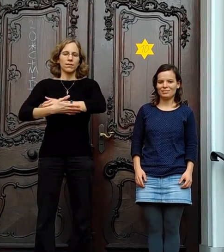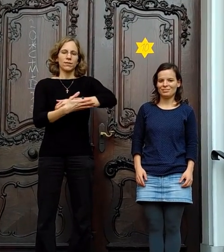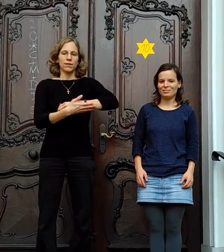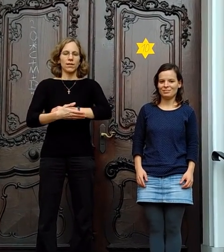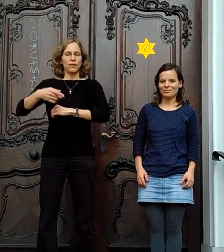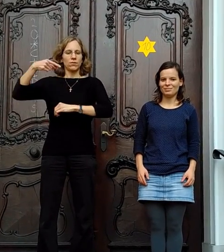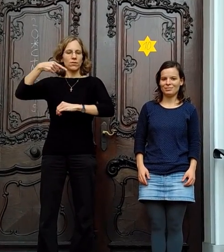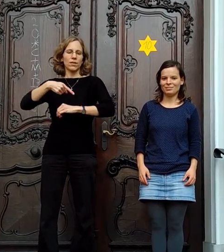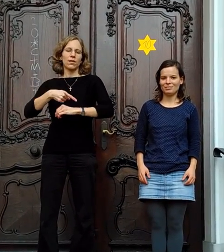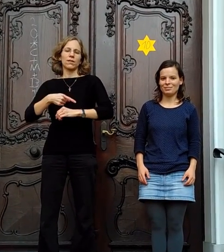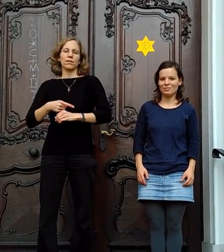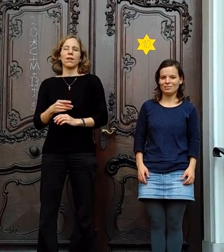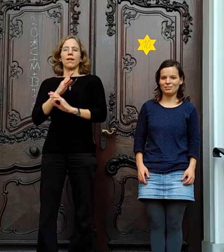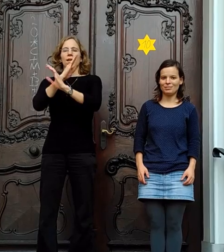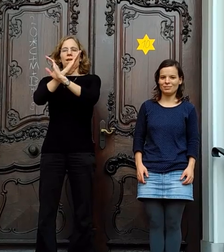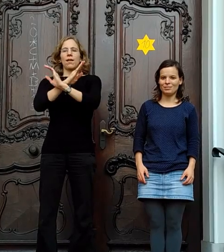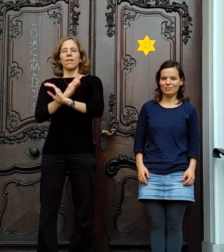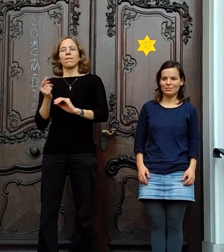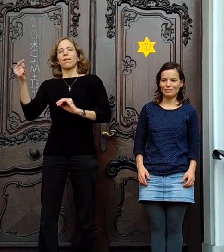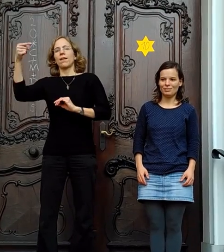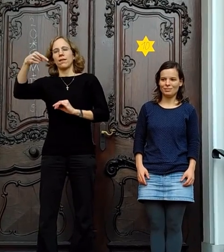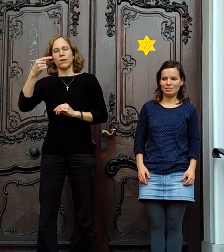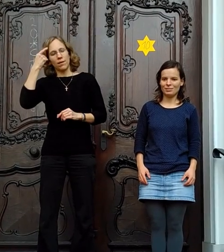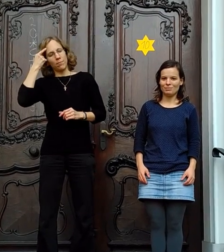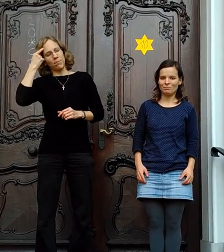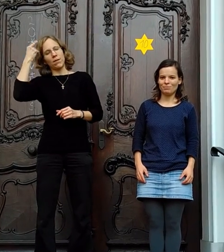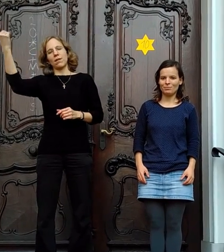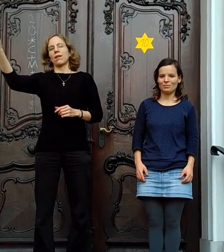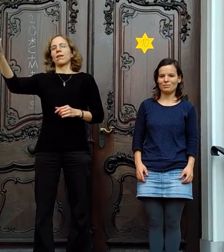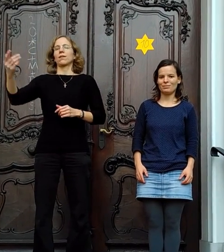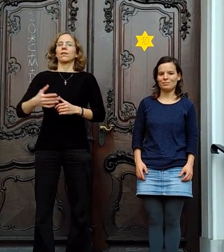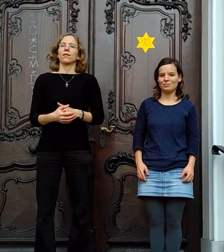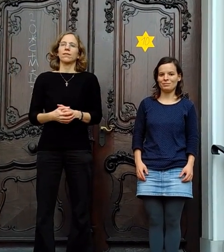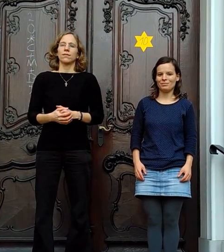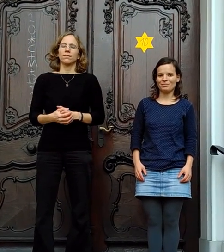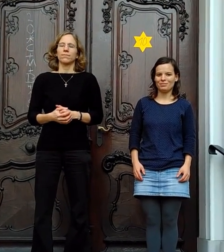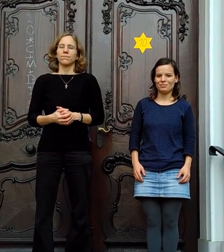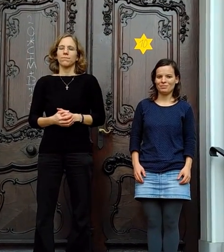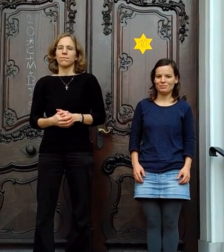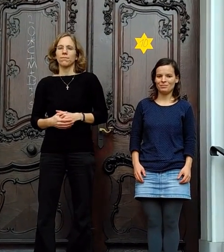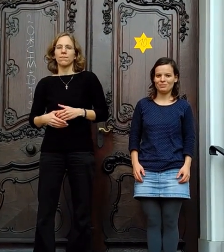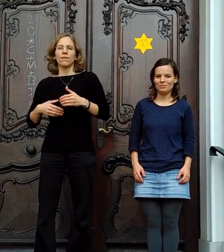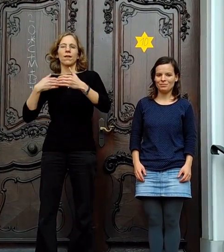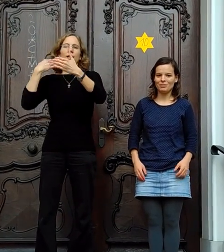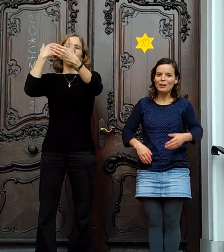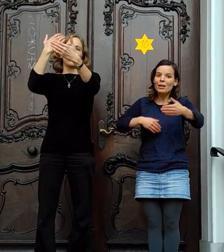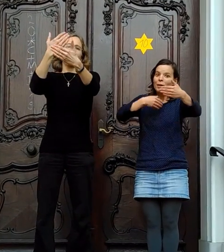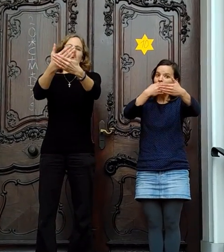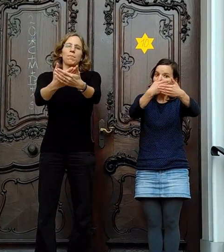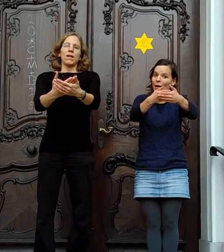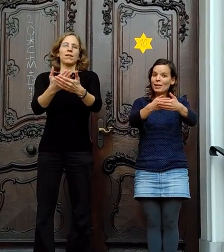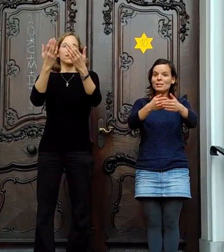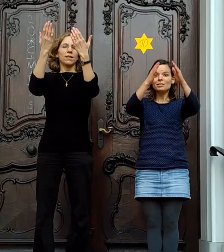Jesuskind in der Krippe denken Bald ist